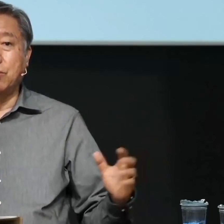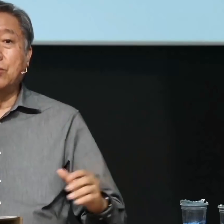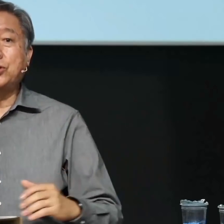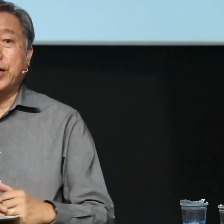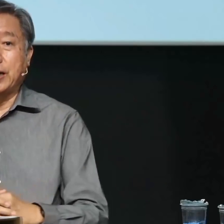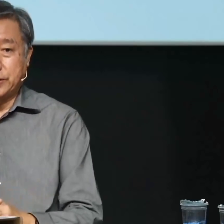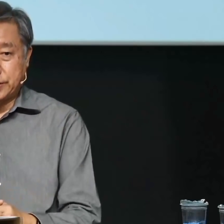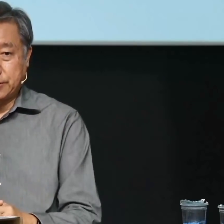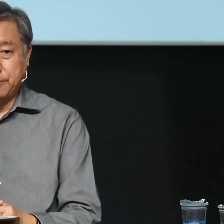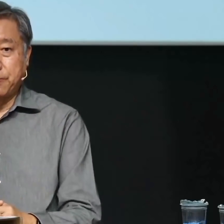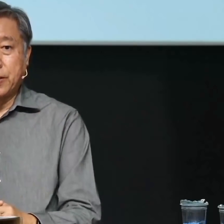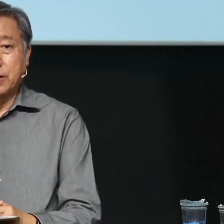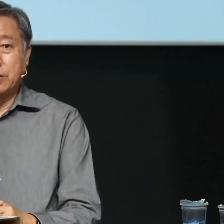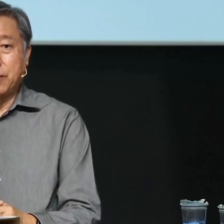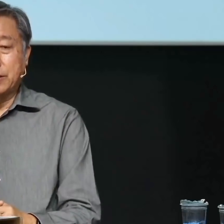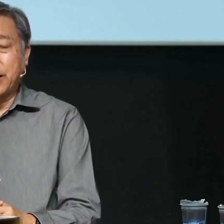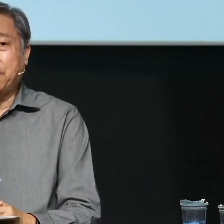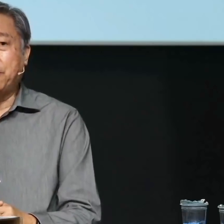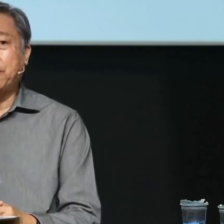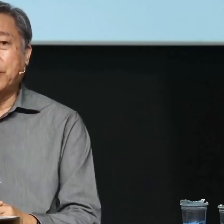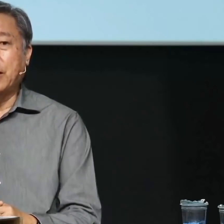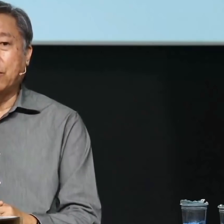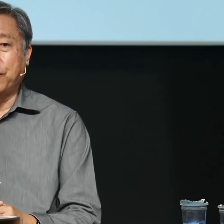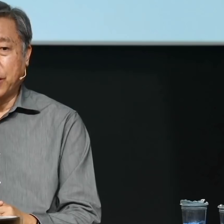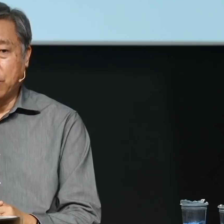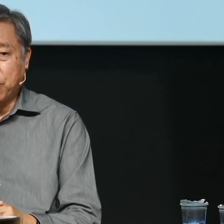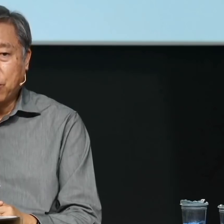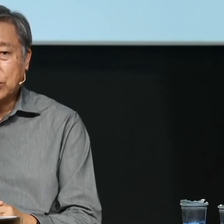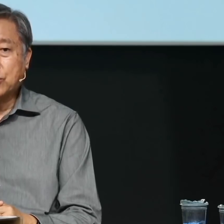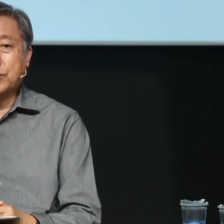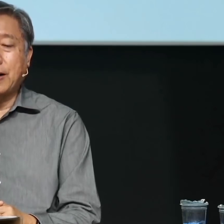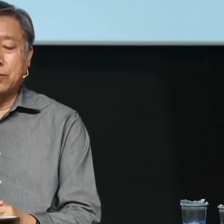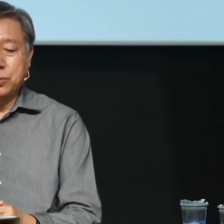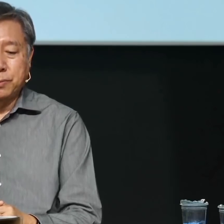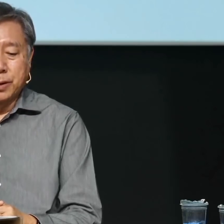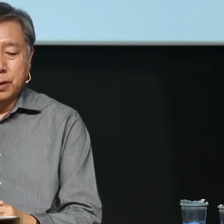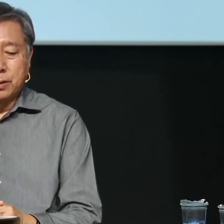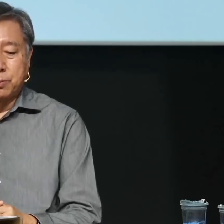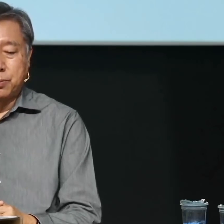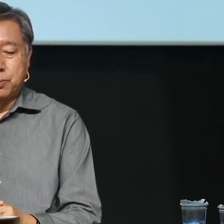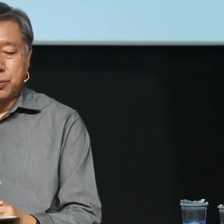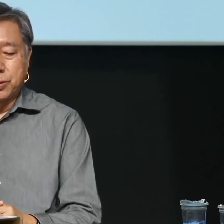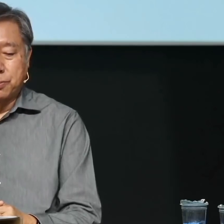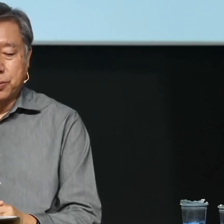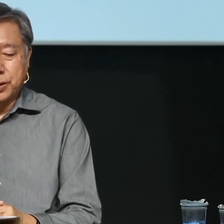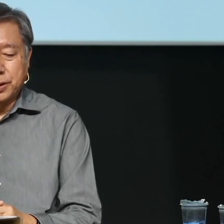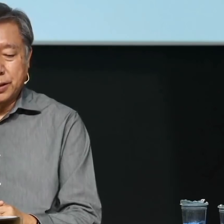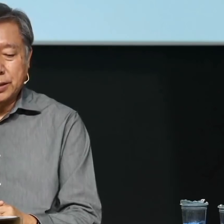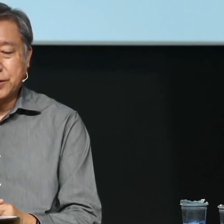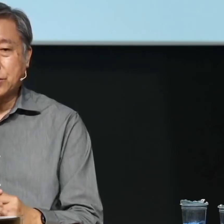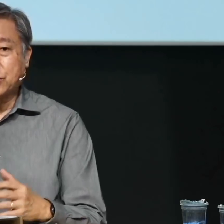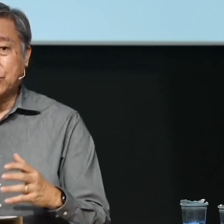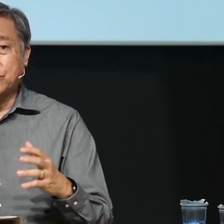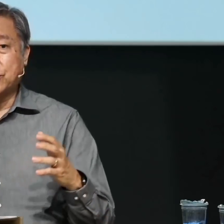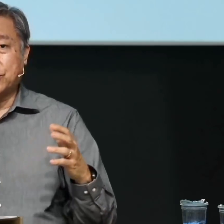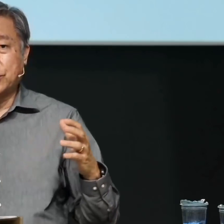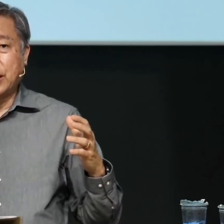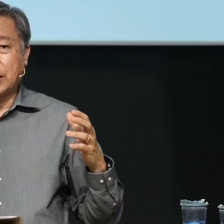acontecimentos mundiais. Até, né, eu fiquei um pouco assustado, porque